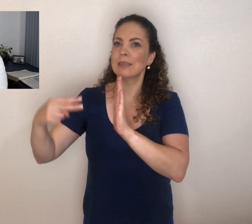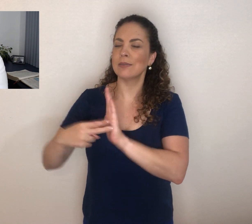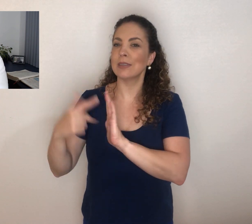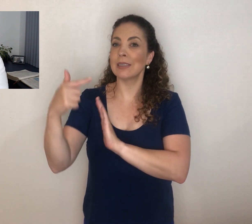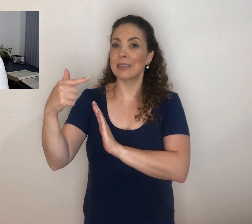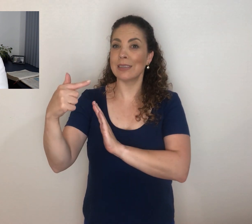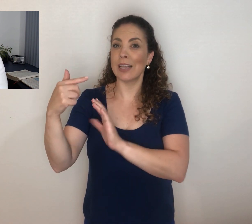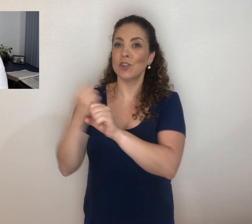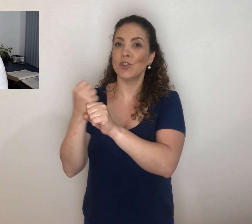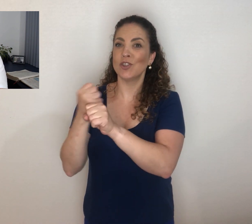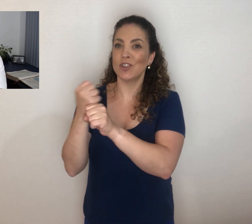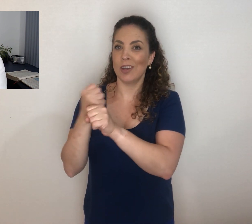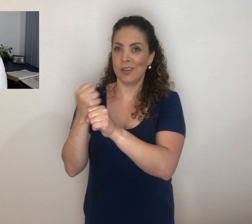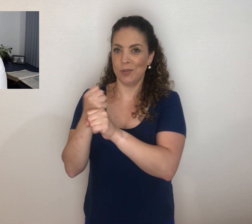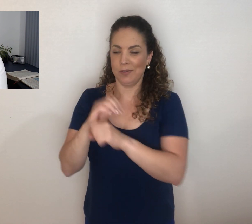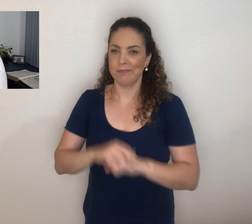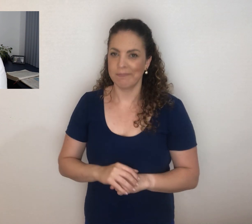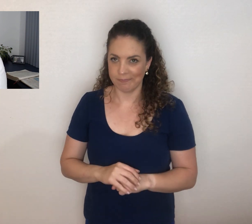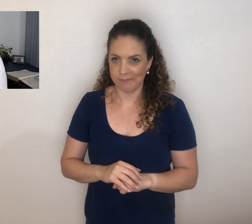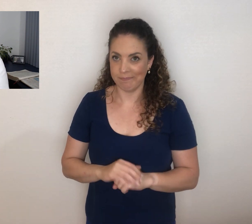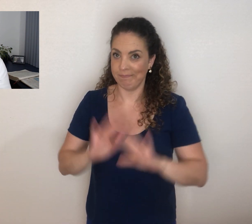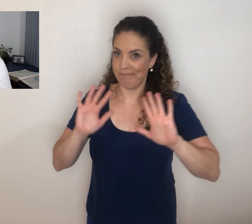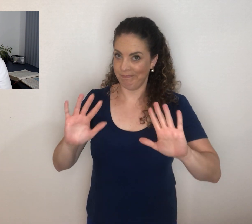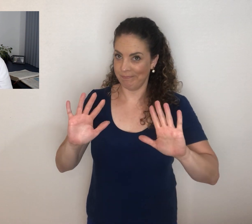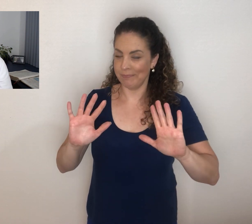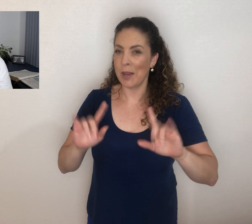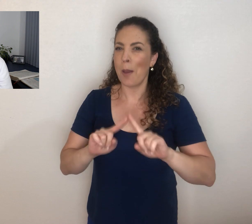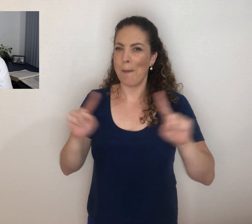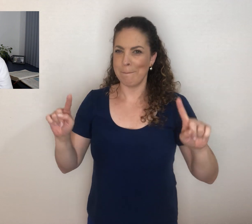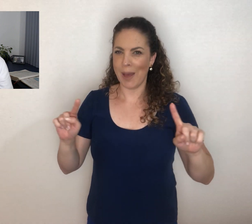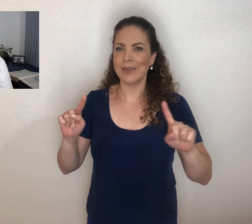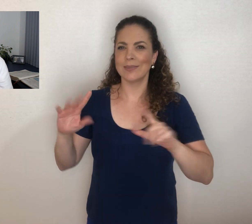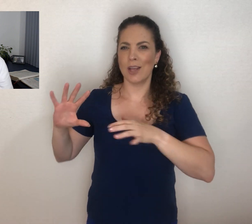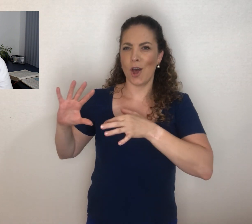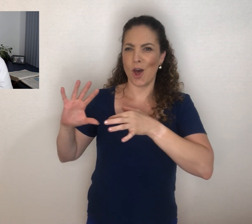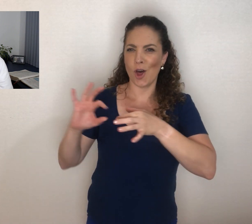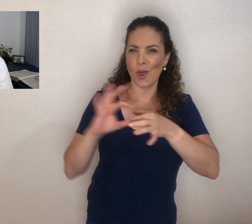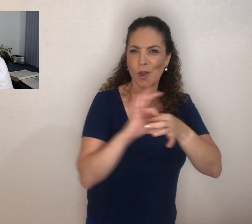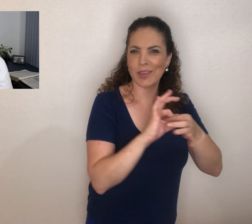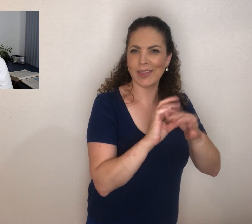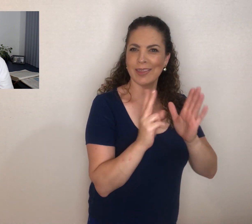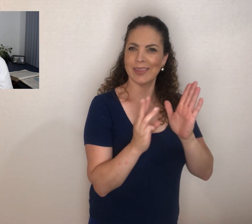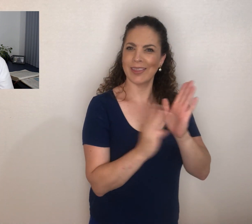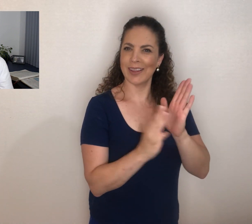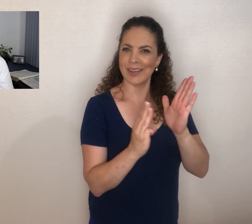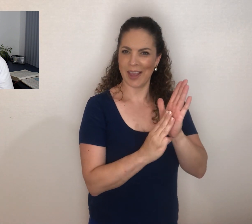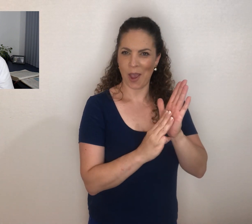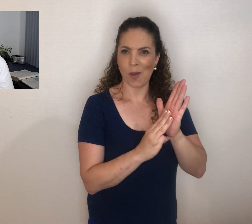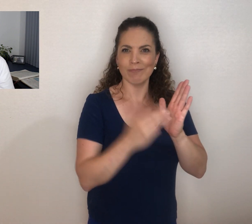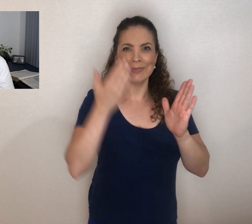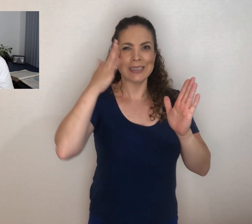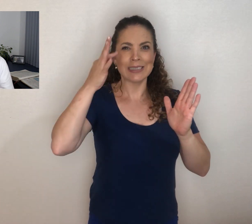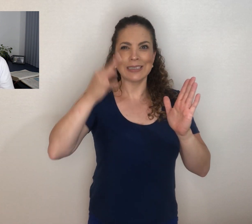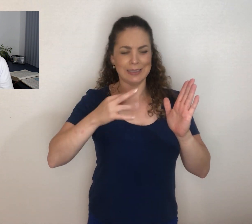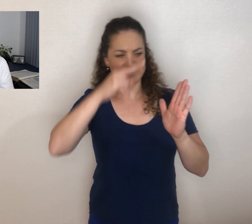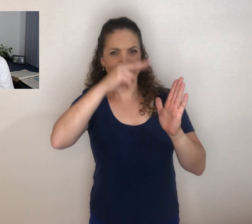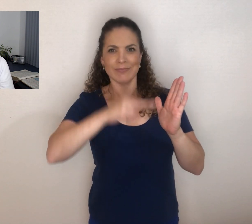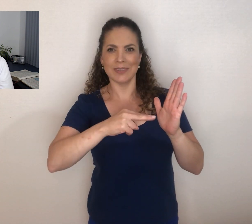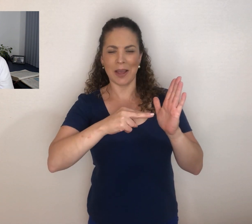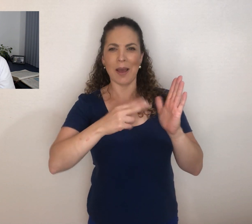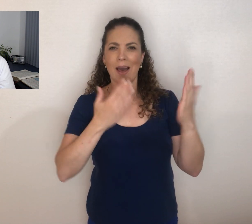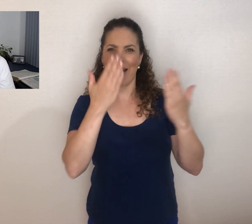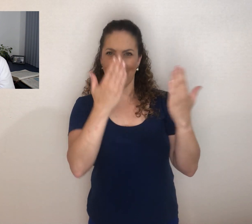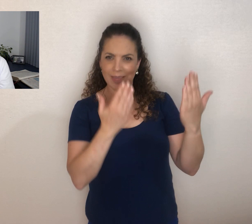9 deixa claro que está falando a 70 semanas de anos e